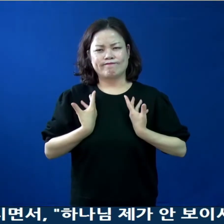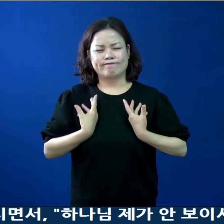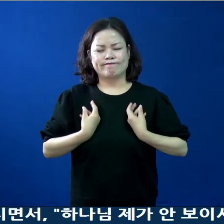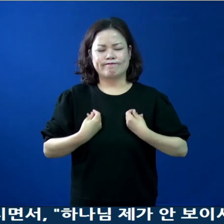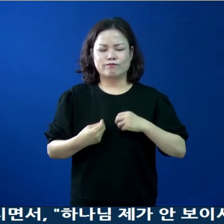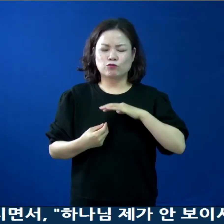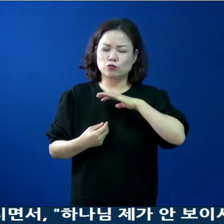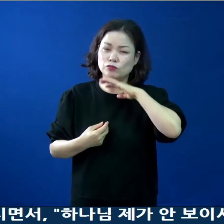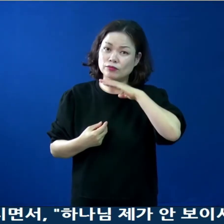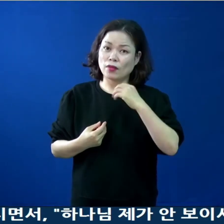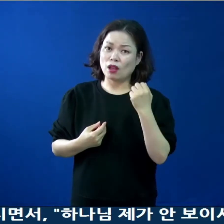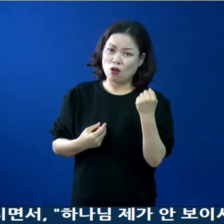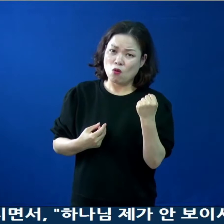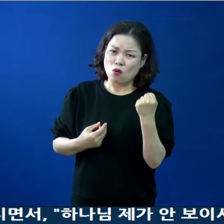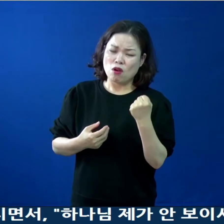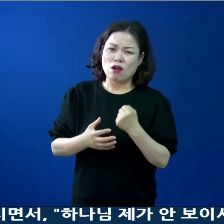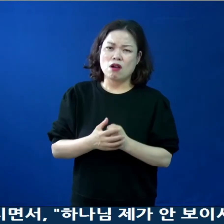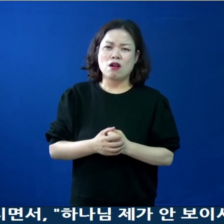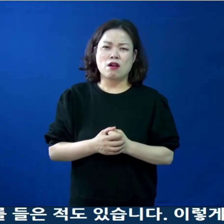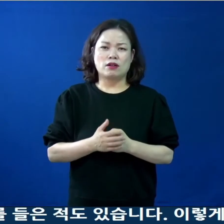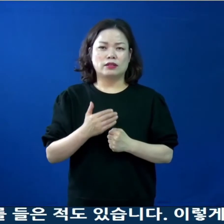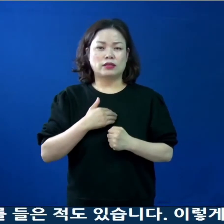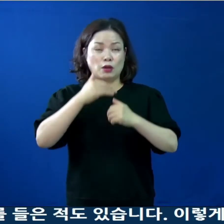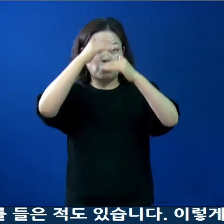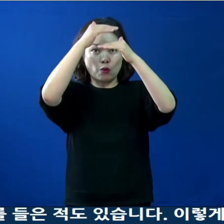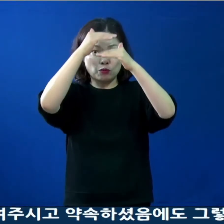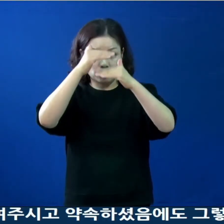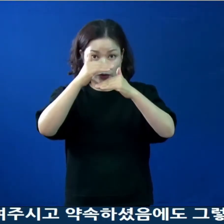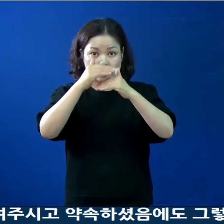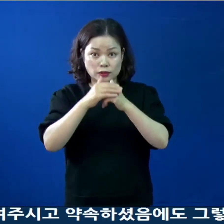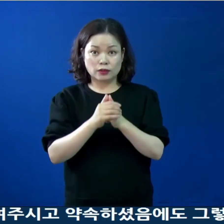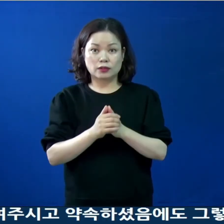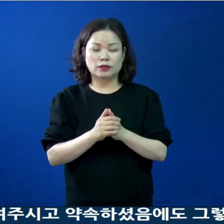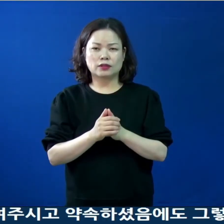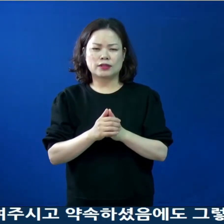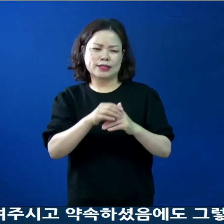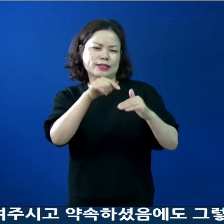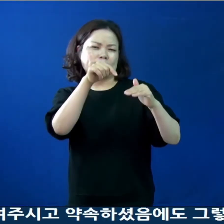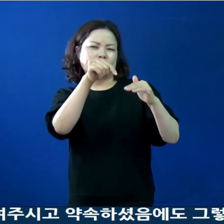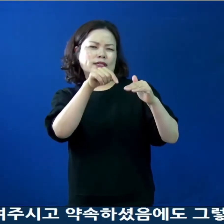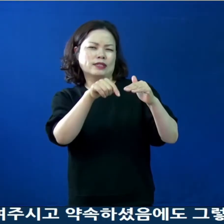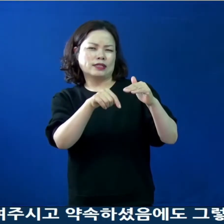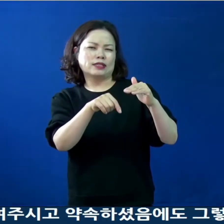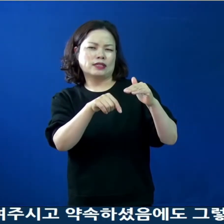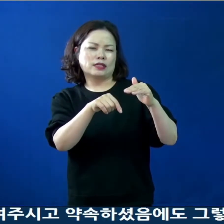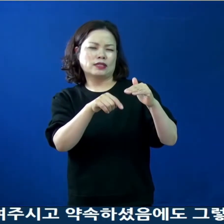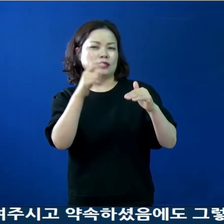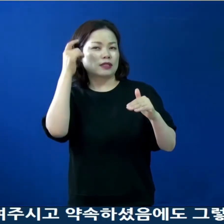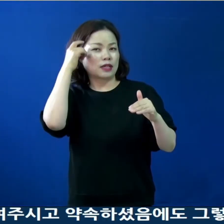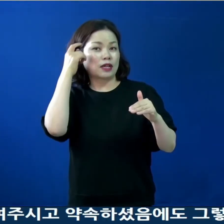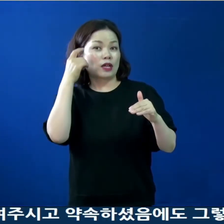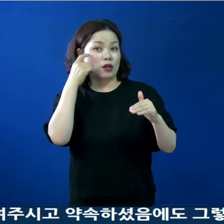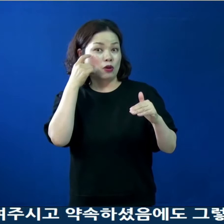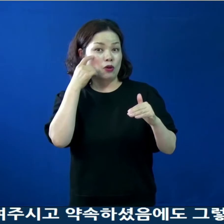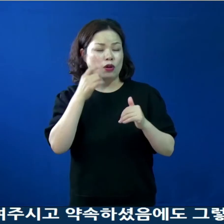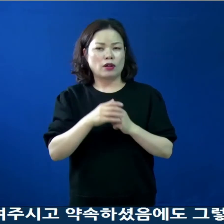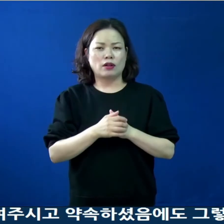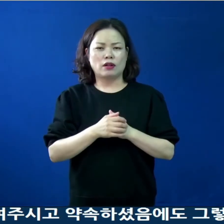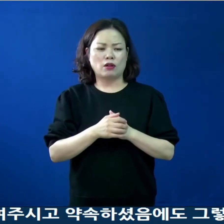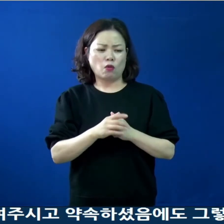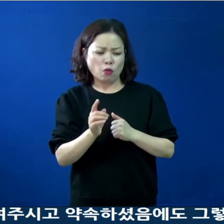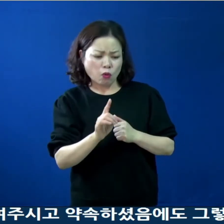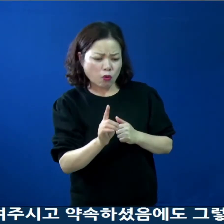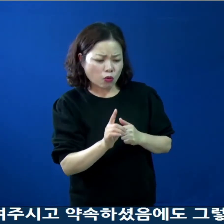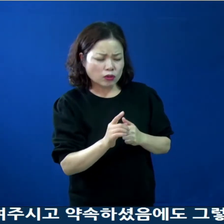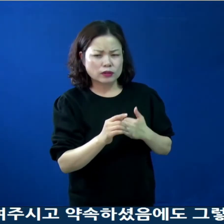원망들. 근데 제가 본문을 이렇게 이제 깊이 나름대로 묵상해 보니까 어떤